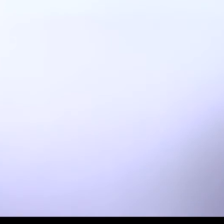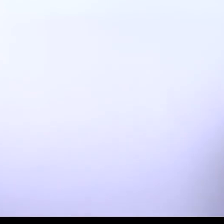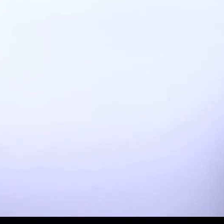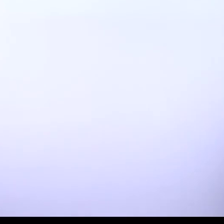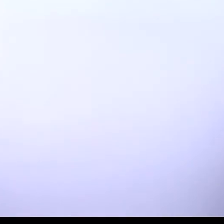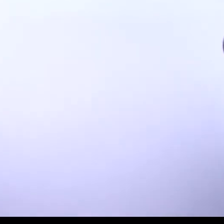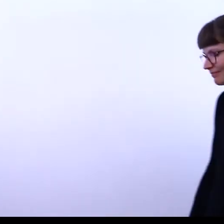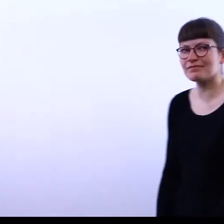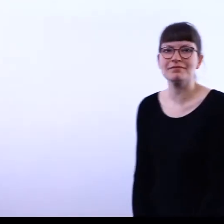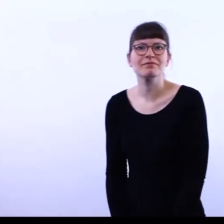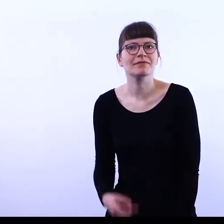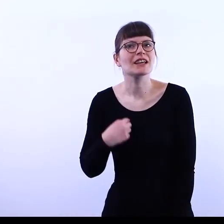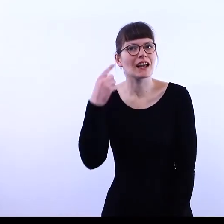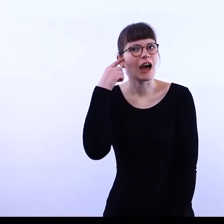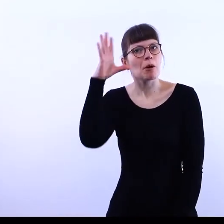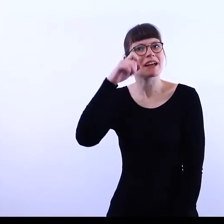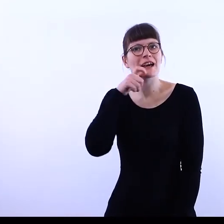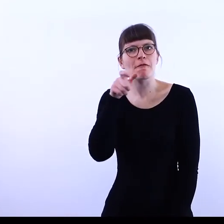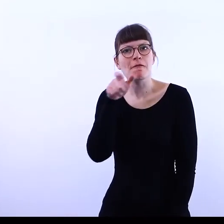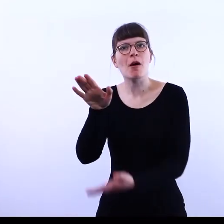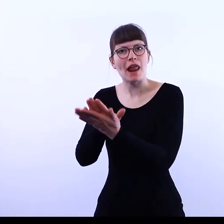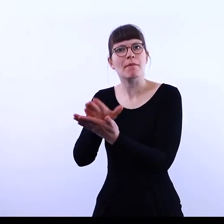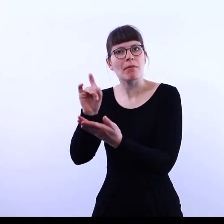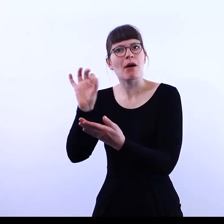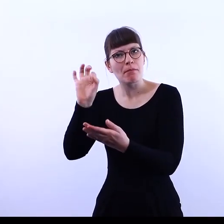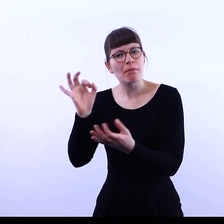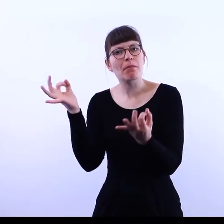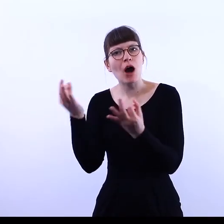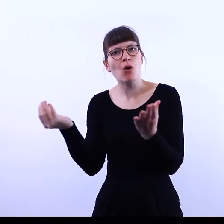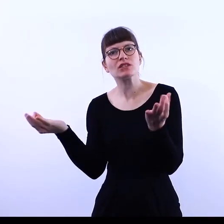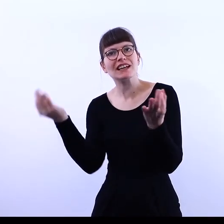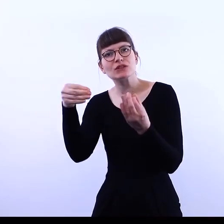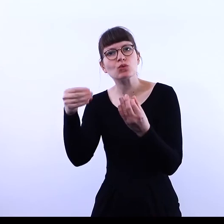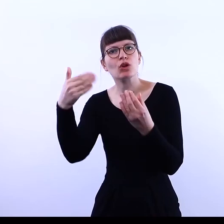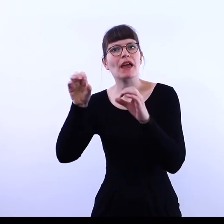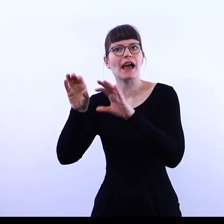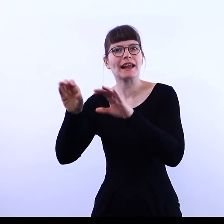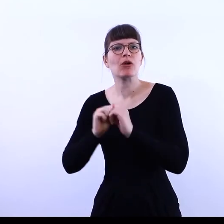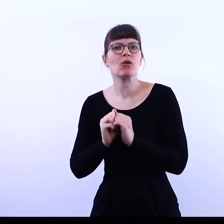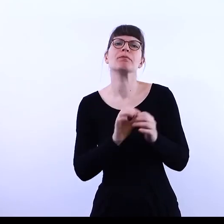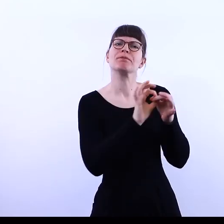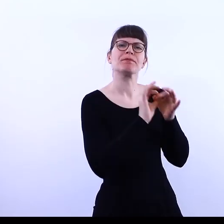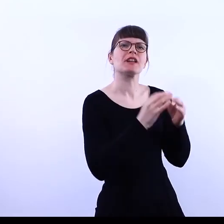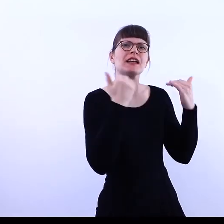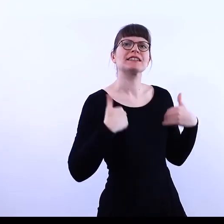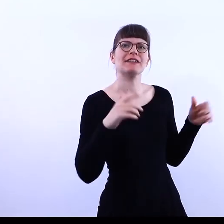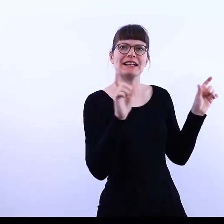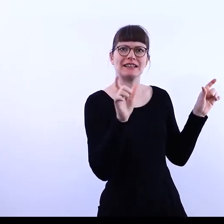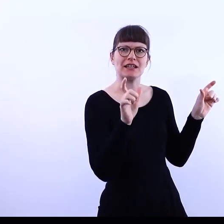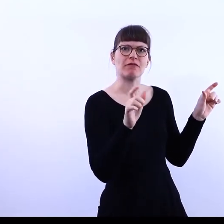dazu. Wenn wir, weil wir eine Konferenz der Zivilgesellschaft sind, auch noch mal dort bleiben. Und Sie haben gesagt, wir brauchen eigentlich so eine